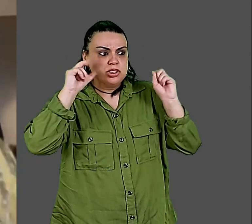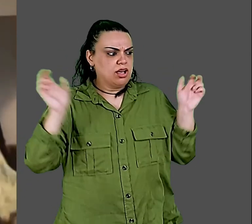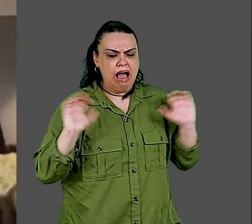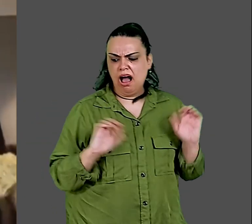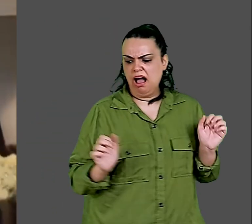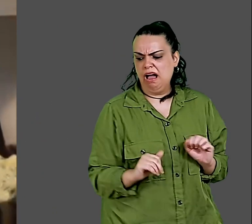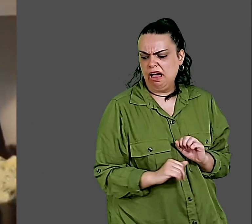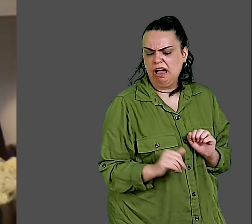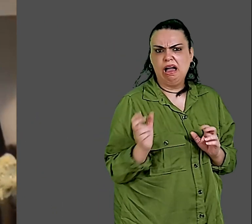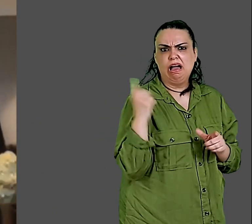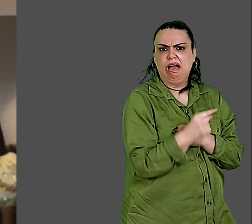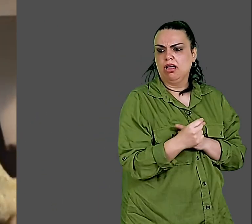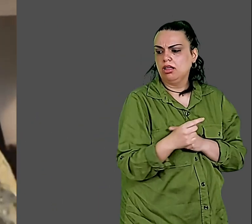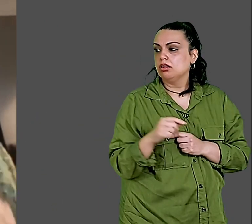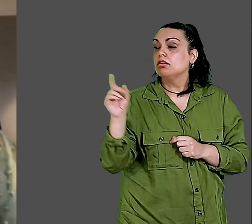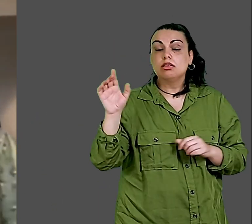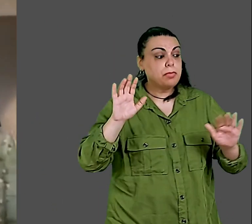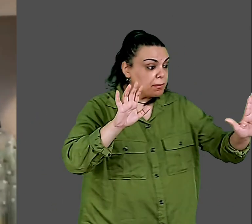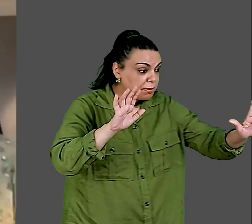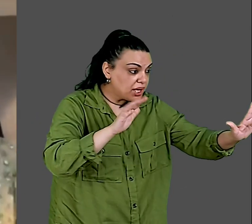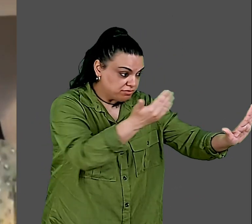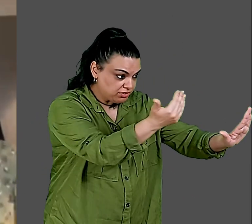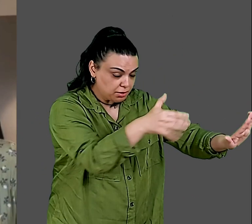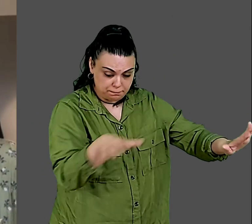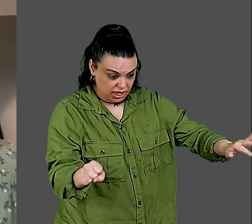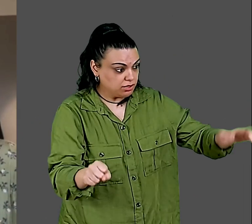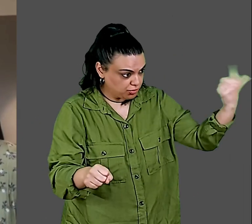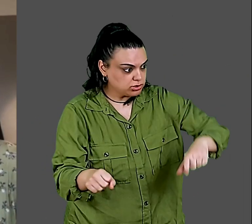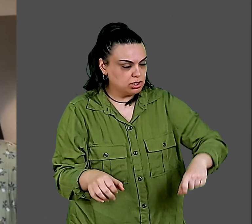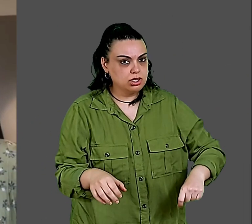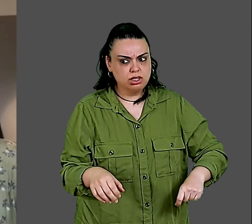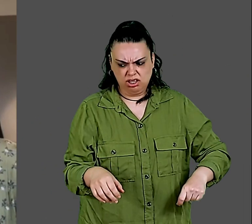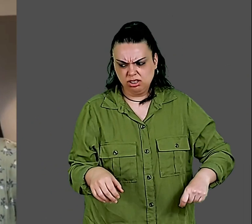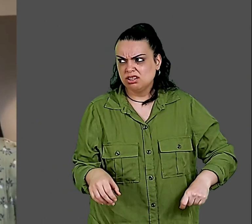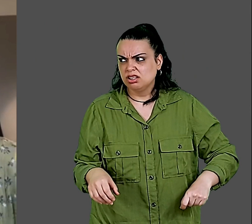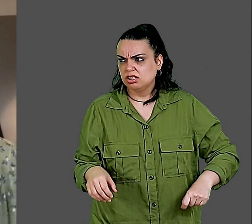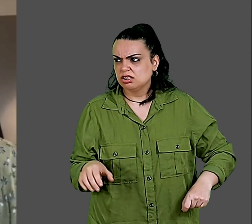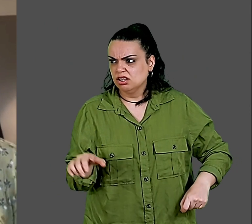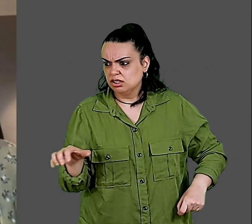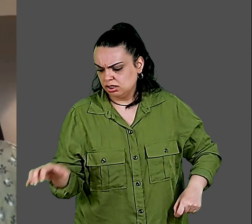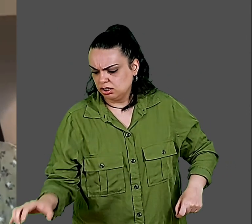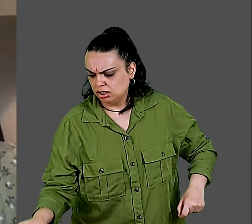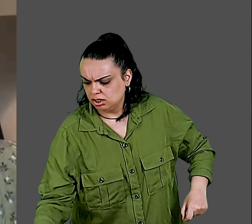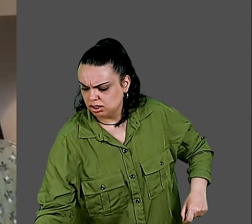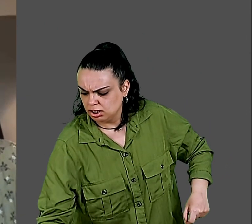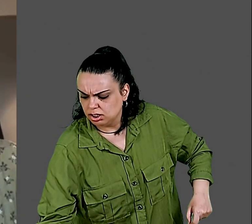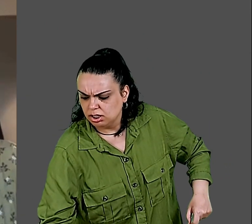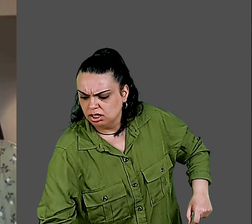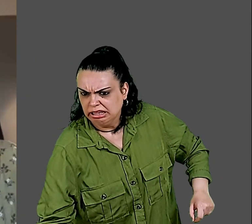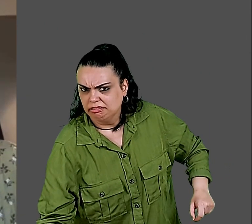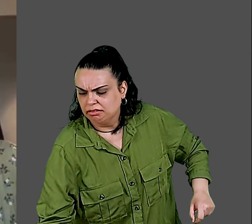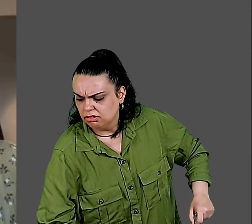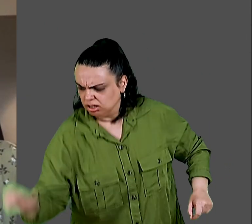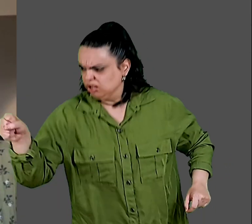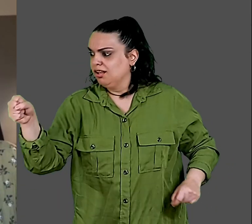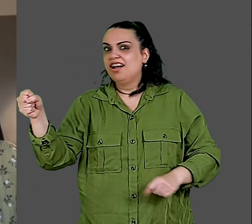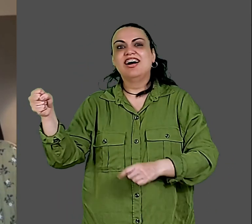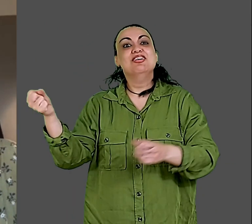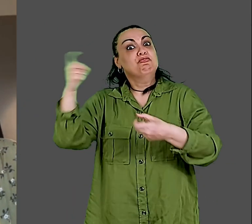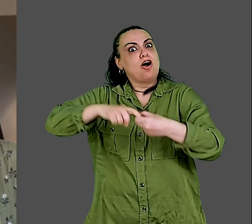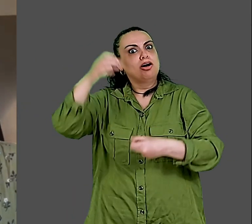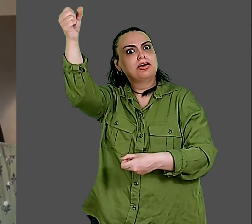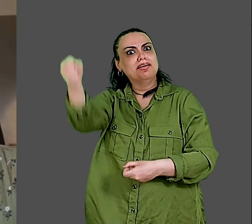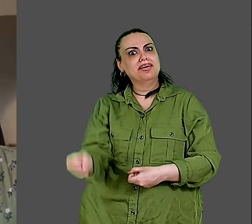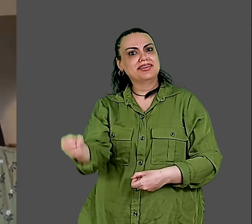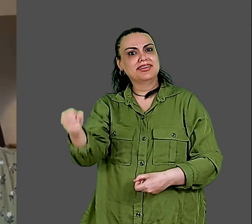pega como se fosse na cauda da cobra. Quando ele pega, vira madeira, vira cajado de novo. Poder. Olha Deus mostrando seu poder em cima daquilo que ele tem.